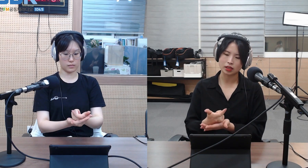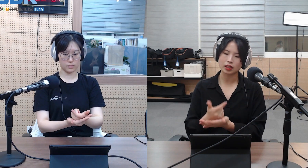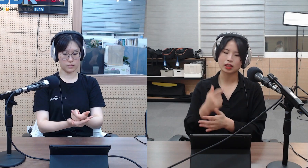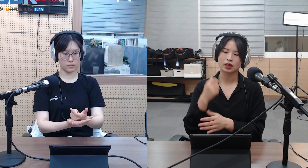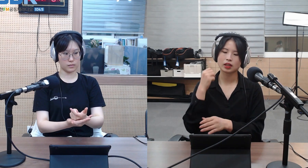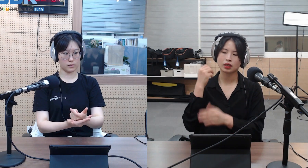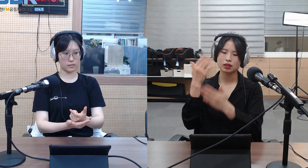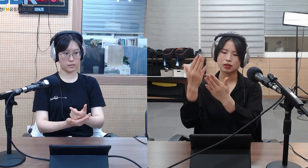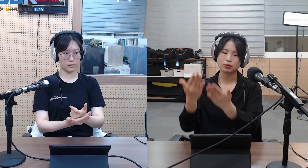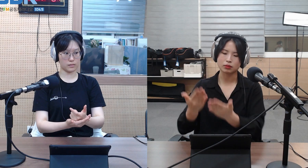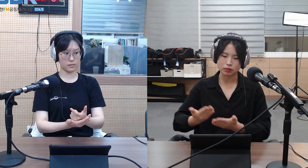휘청거리게